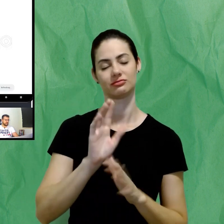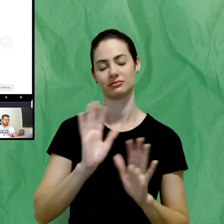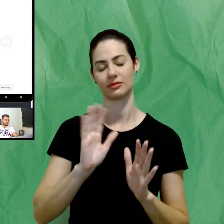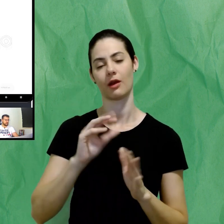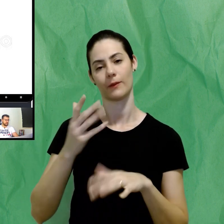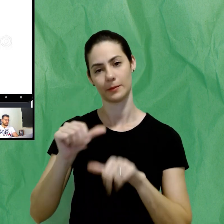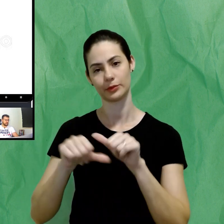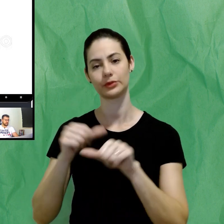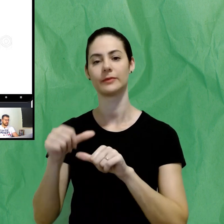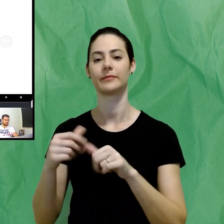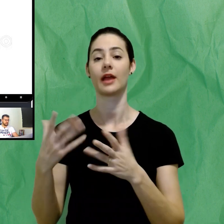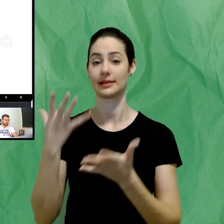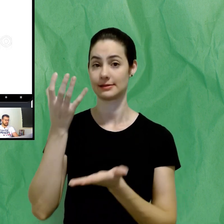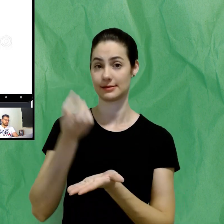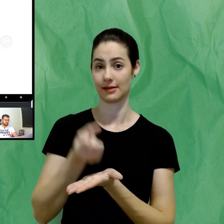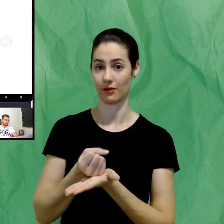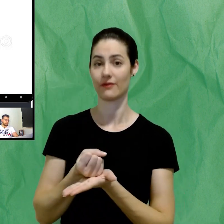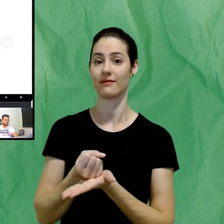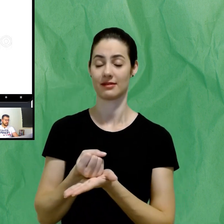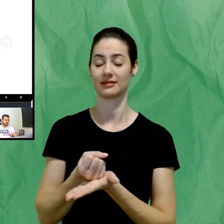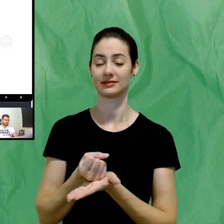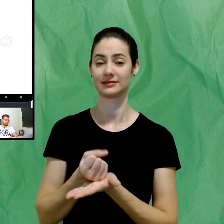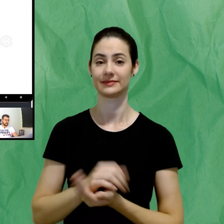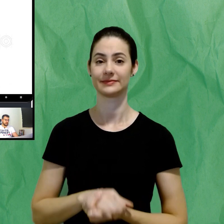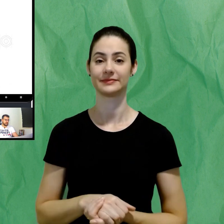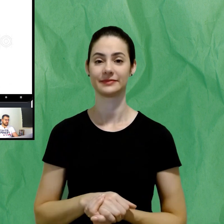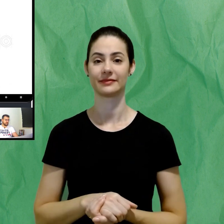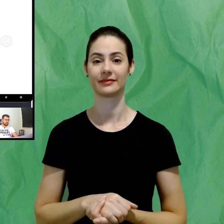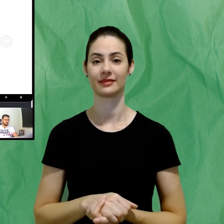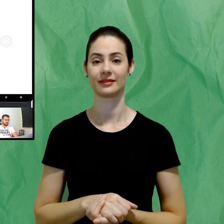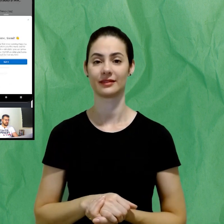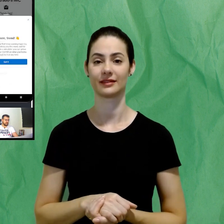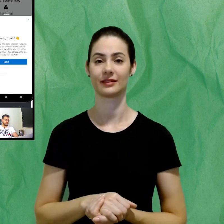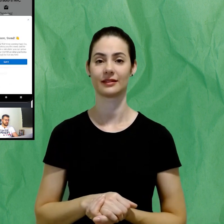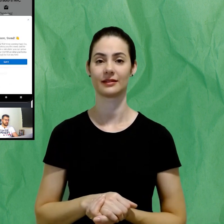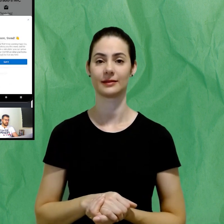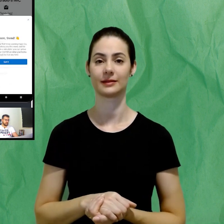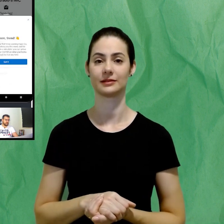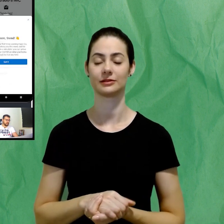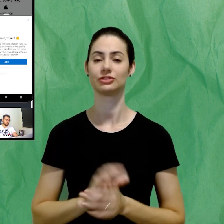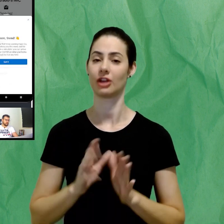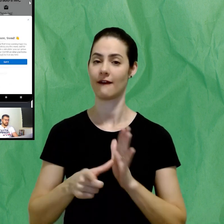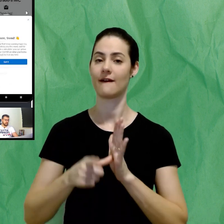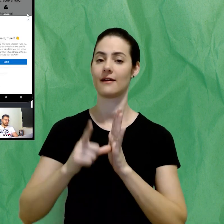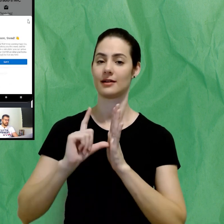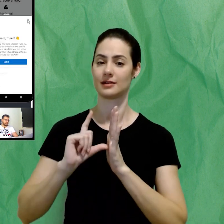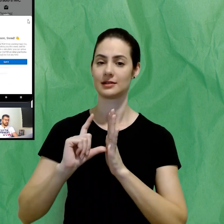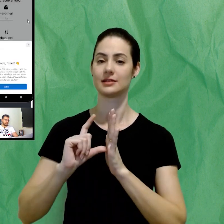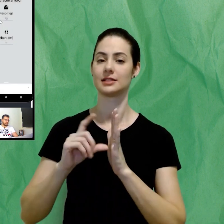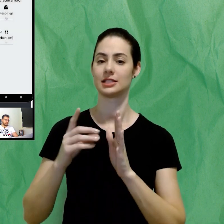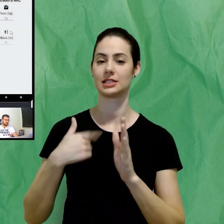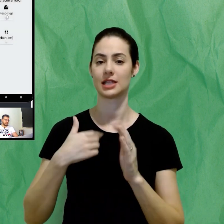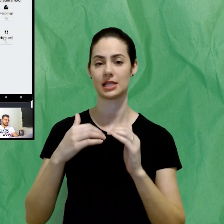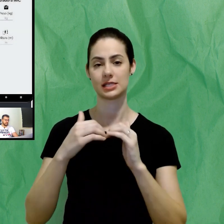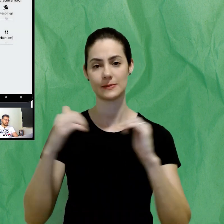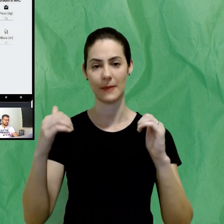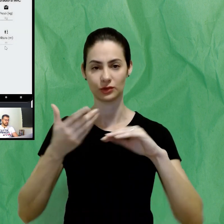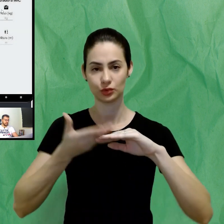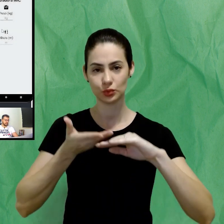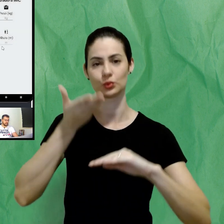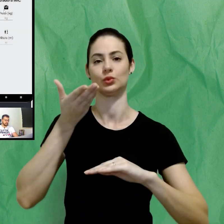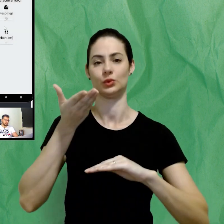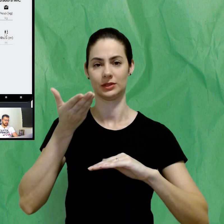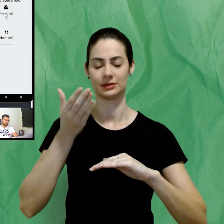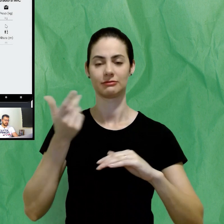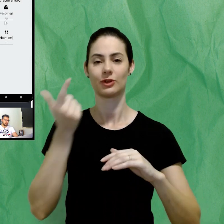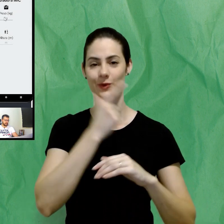Como eu tinha feito aquela estilização para Space Evenly, né? O Space Evenly vai garantir que